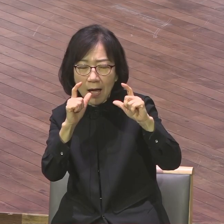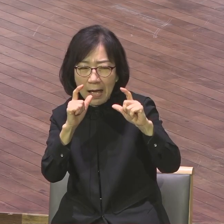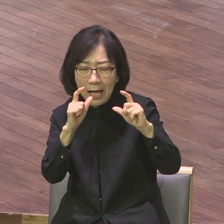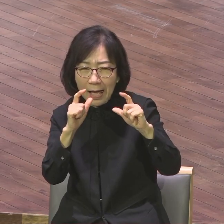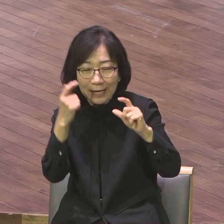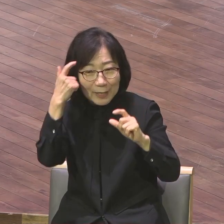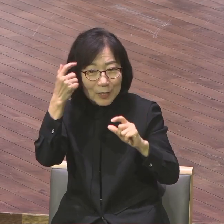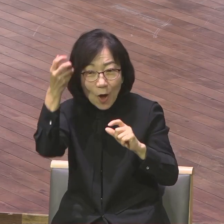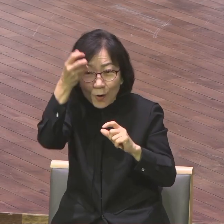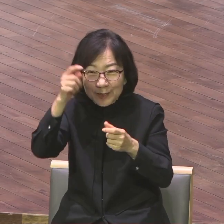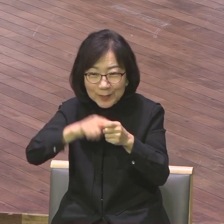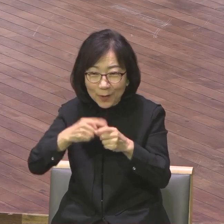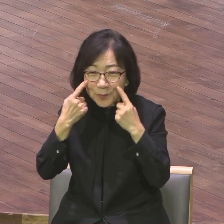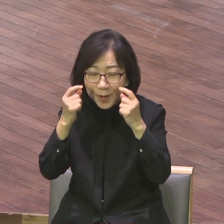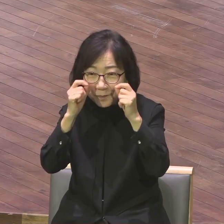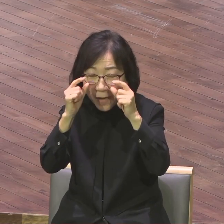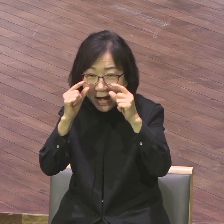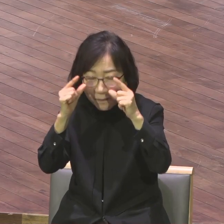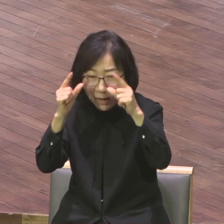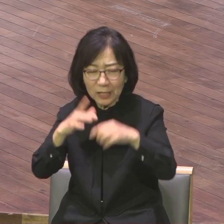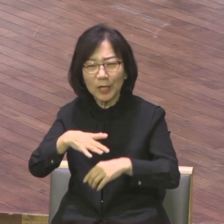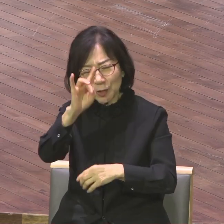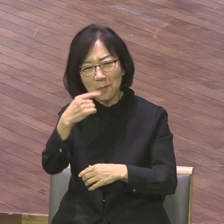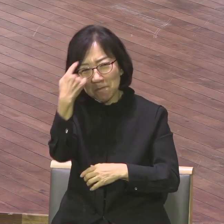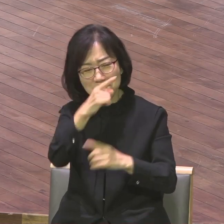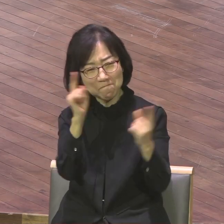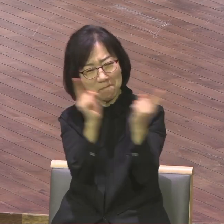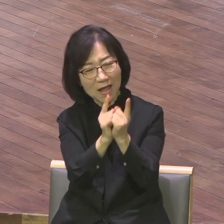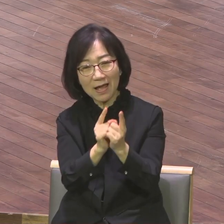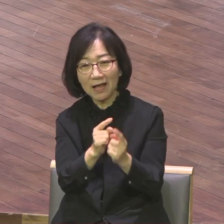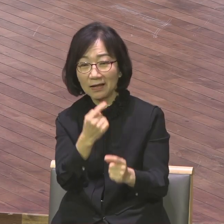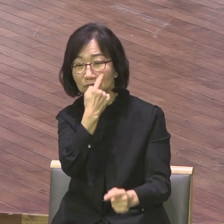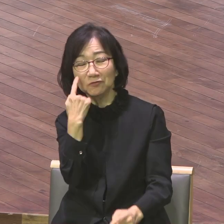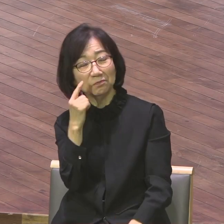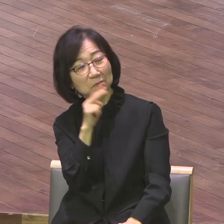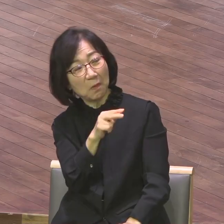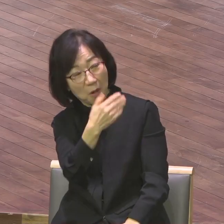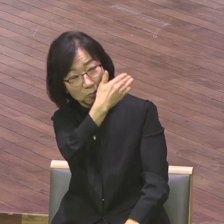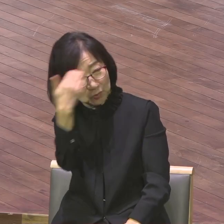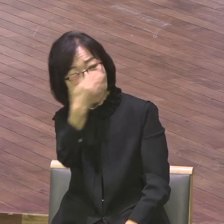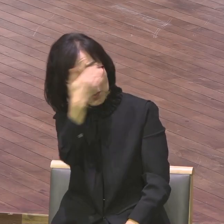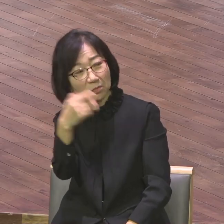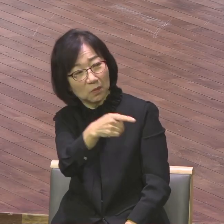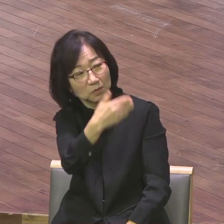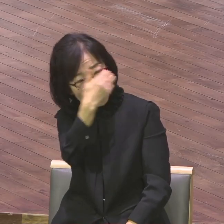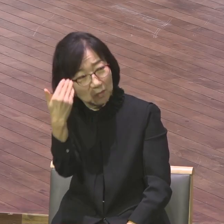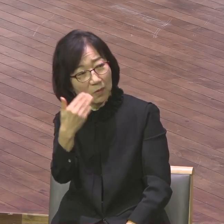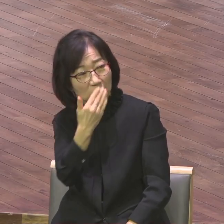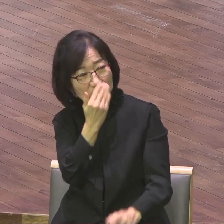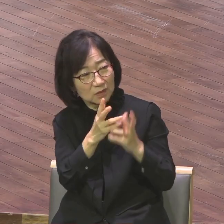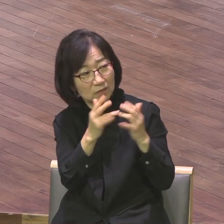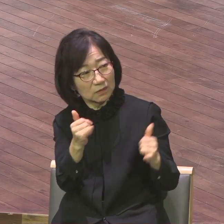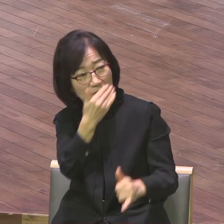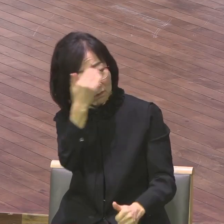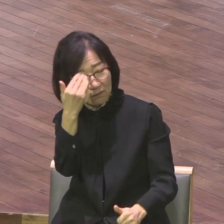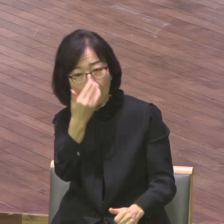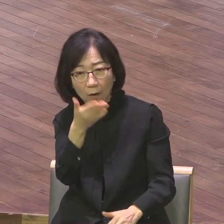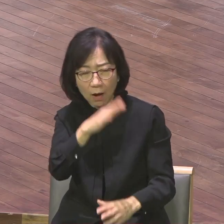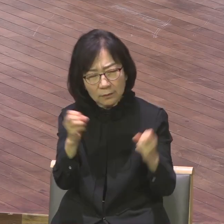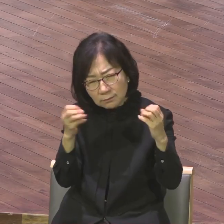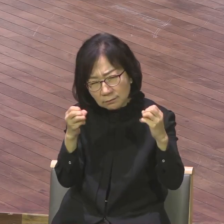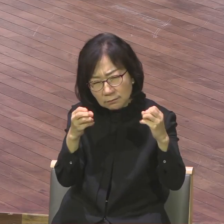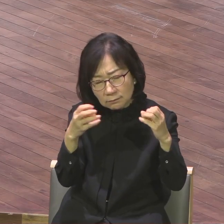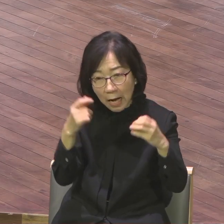영적인 눈이. 육신의 눈으로 봤는데 이제는 영적인 눈으로 열리기 시작했어요. 그런데 여전히 이 사마리아